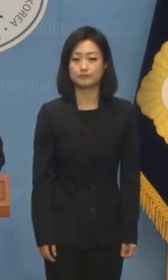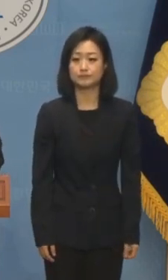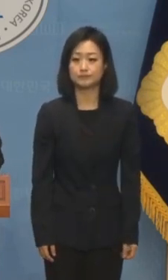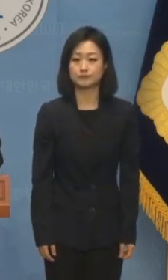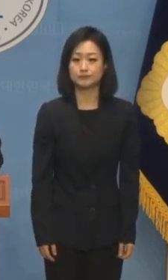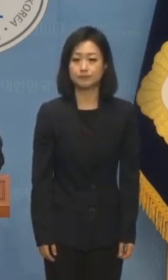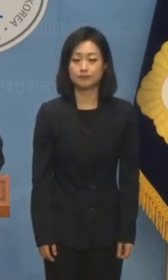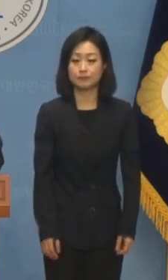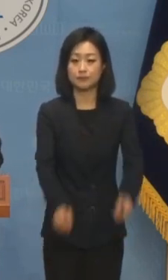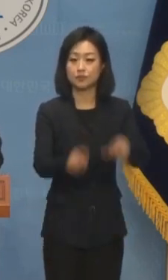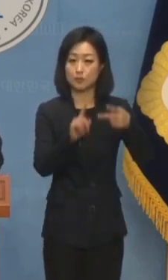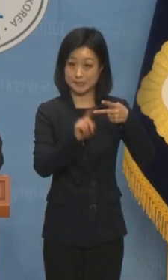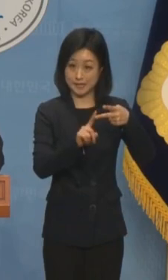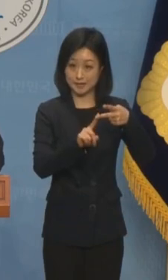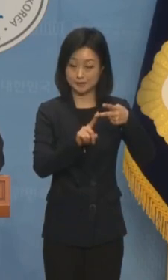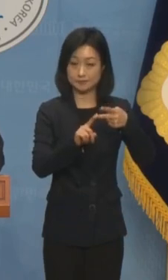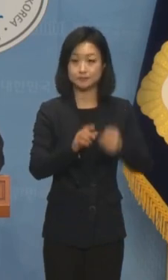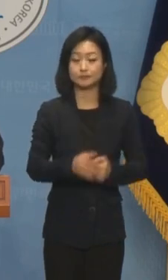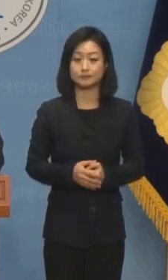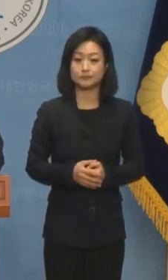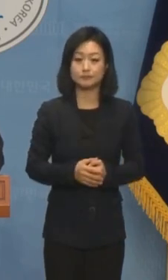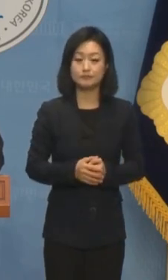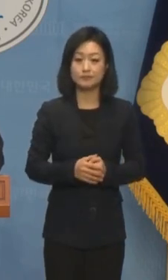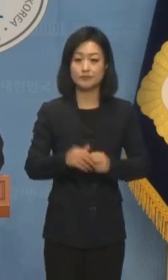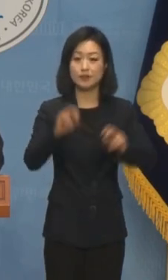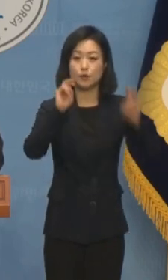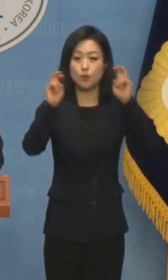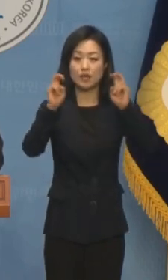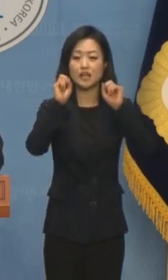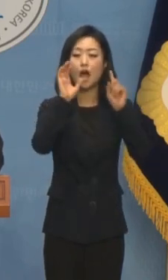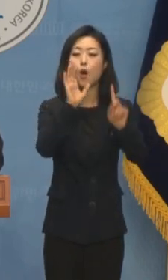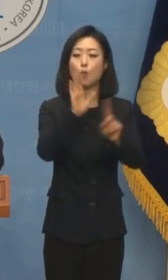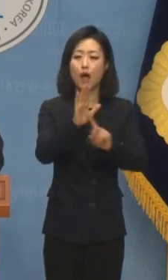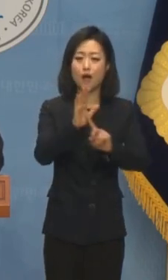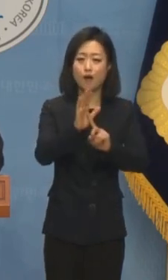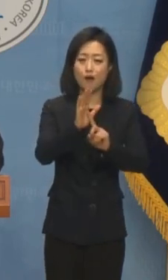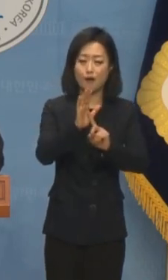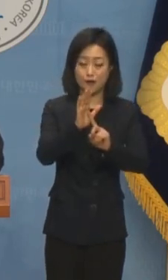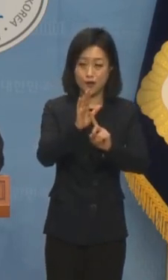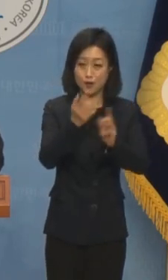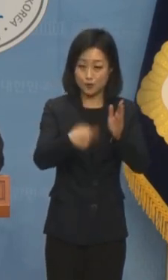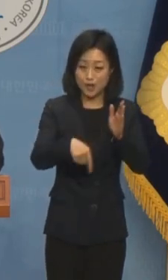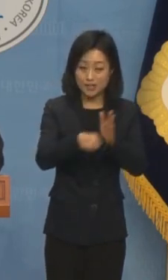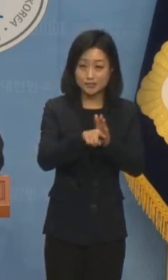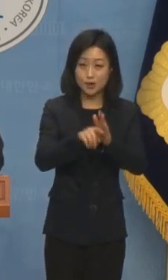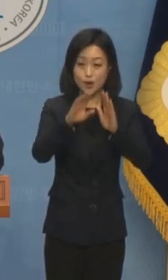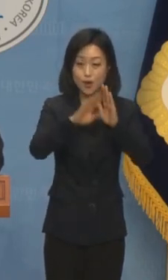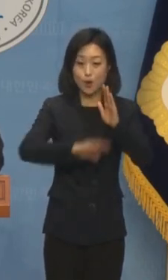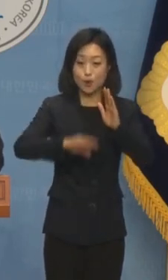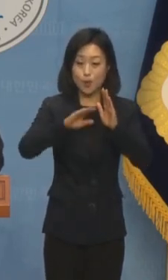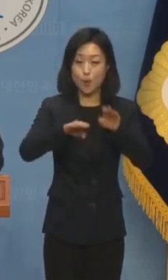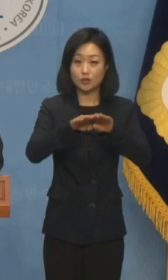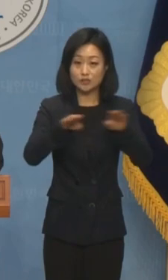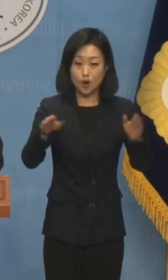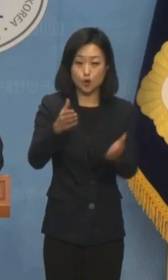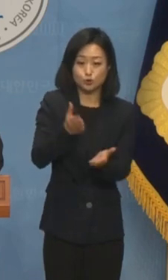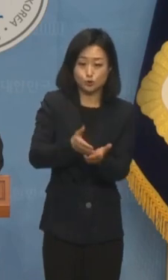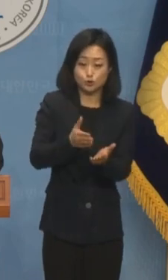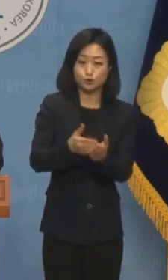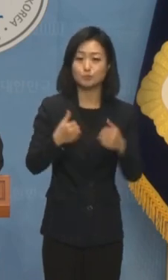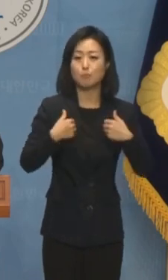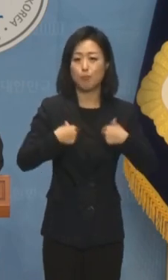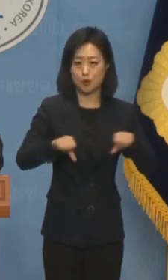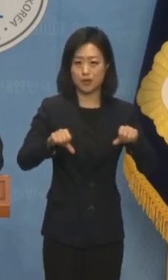두 번째입니다. 기업 광고 받기 위해서 공정뉴스 포기한다는 YTN 김백